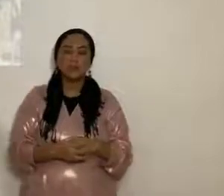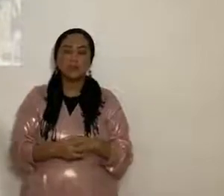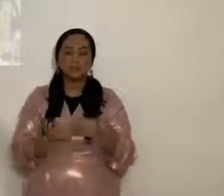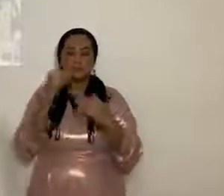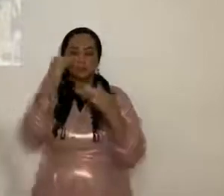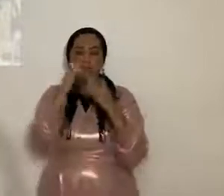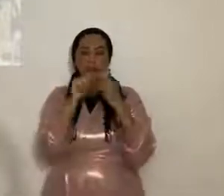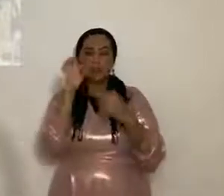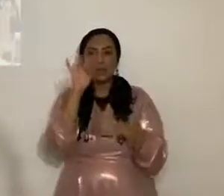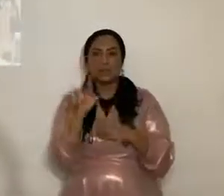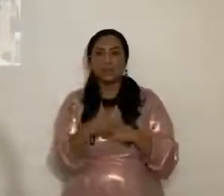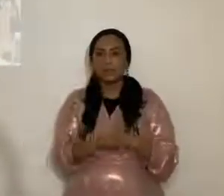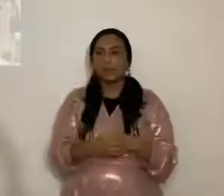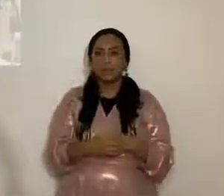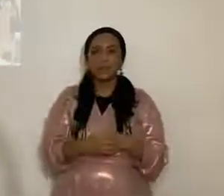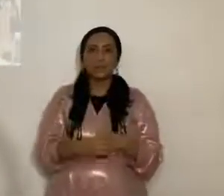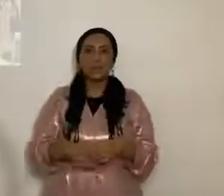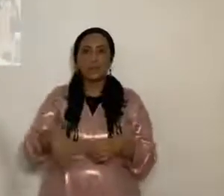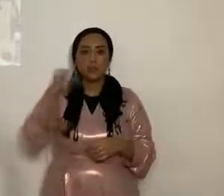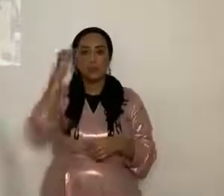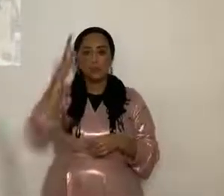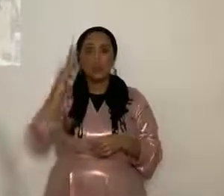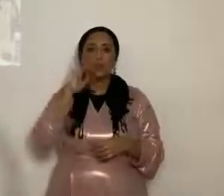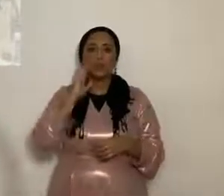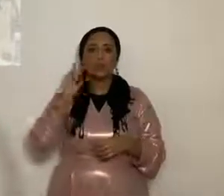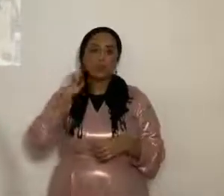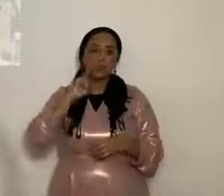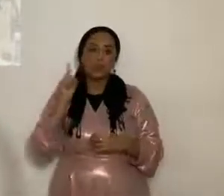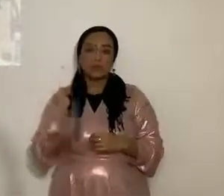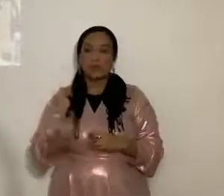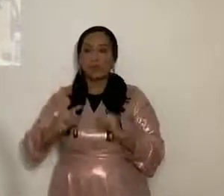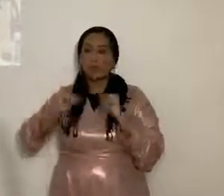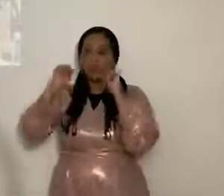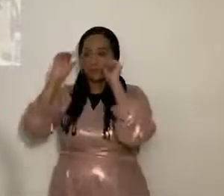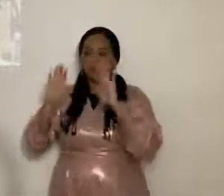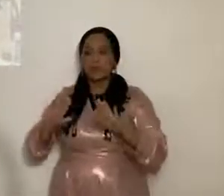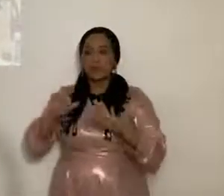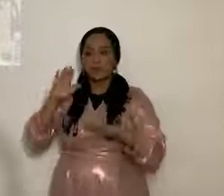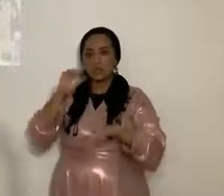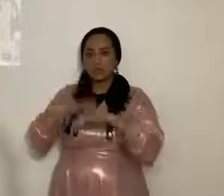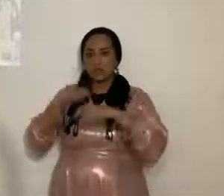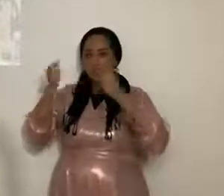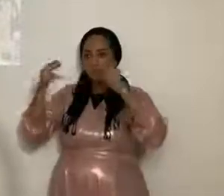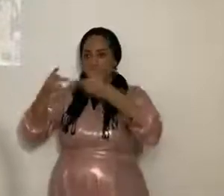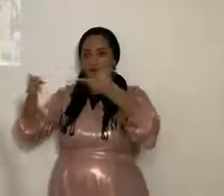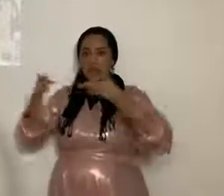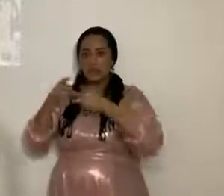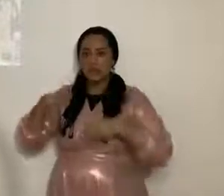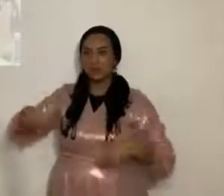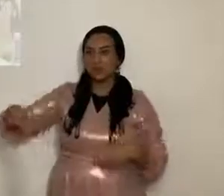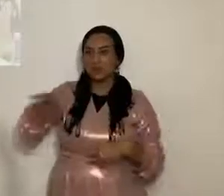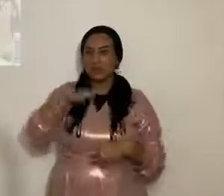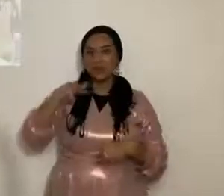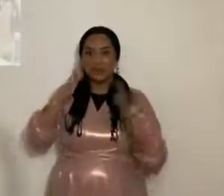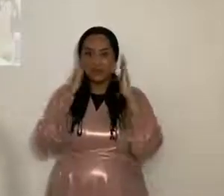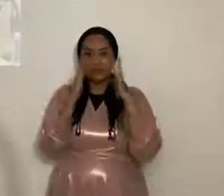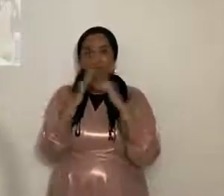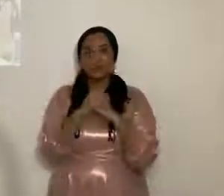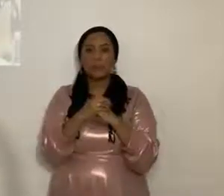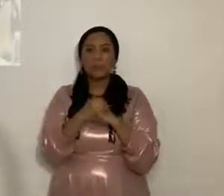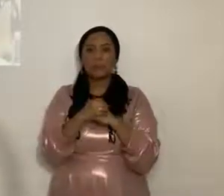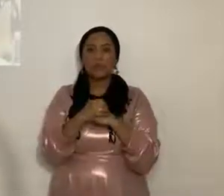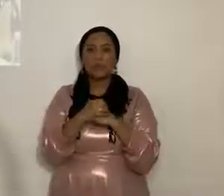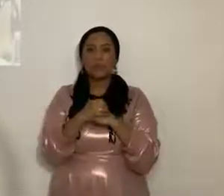al verso 8. Yahweh enviará su bendición sobre tus graneros. Mucha atención con esto